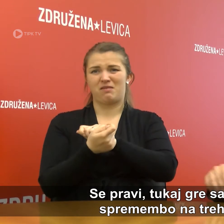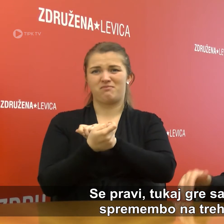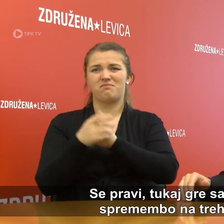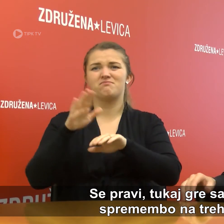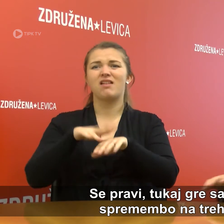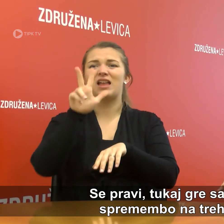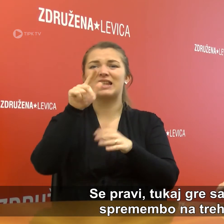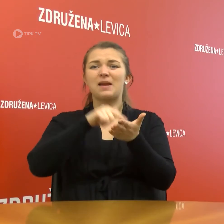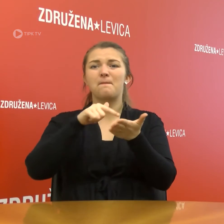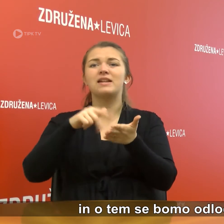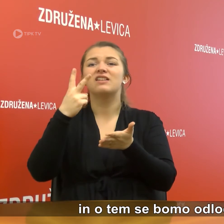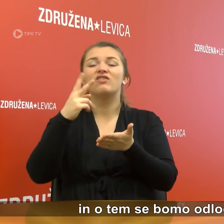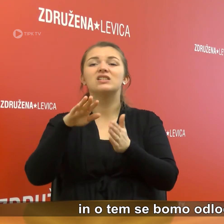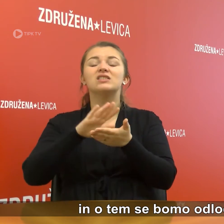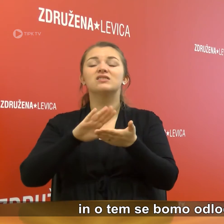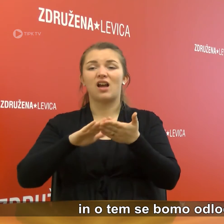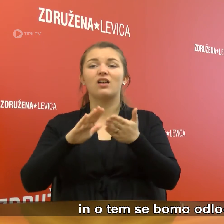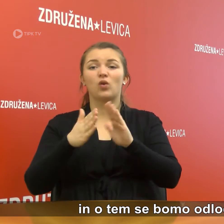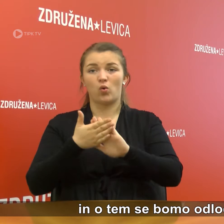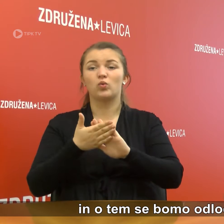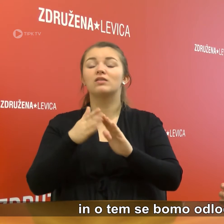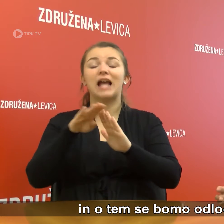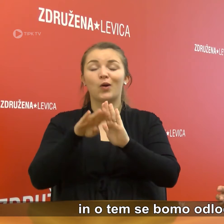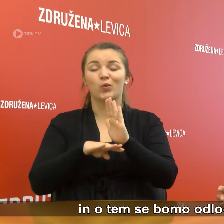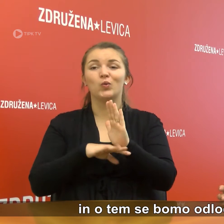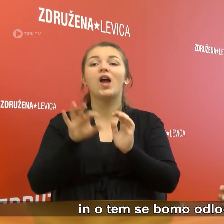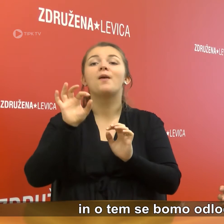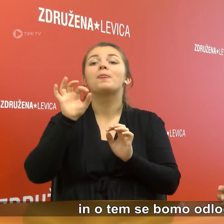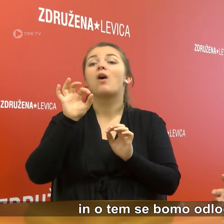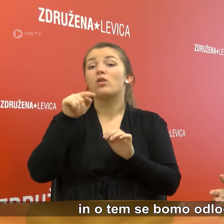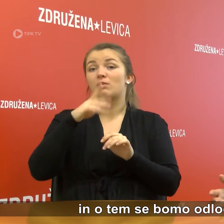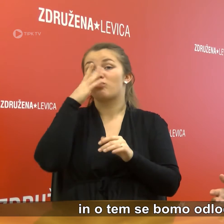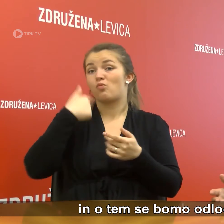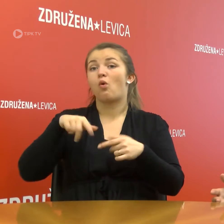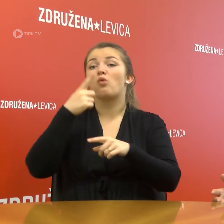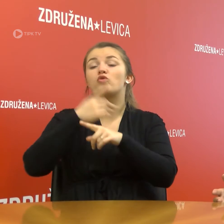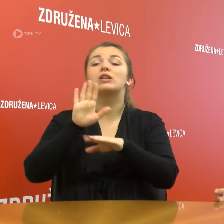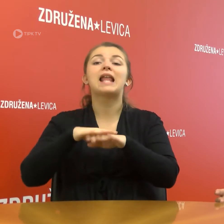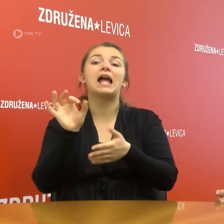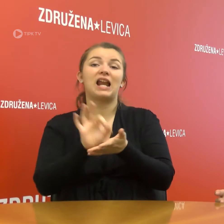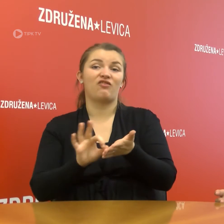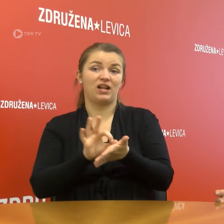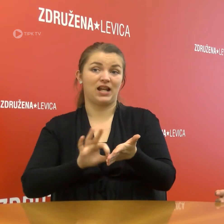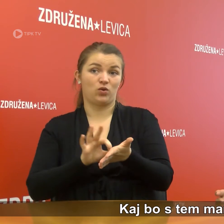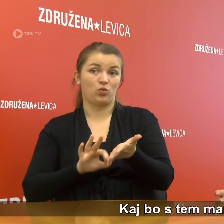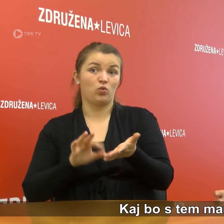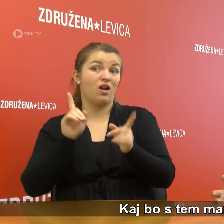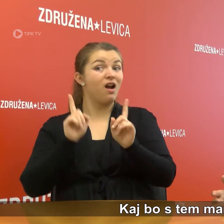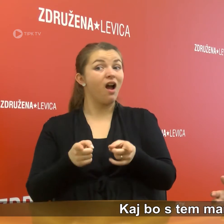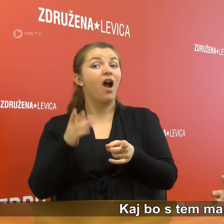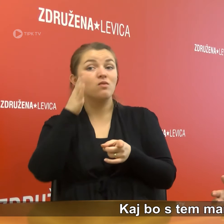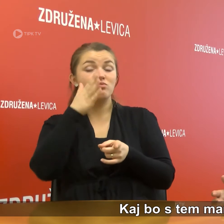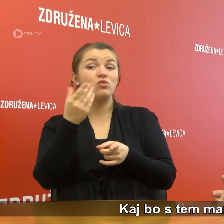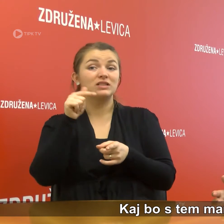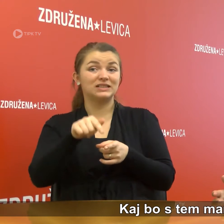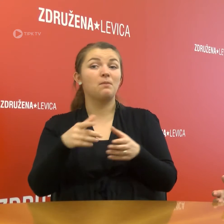na treh mestih v zakonu in o tem se bomo odločali na referendumu. Kaj bo s